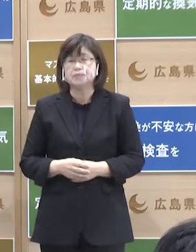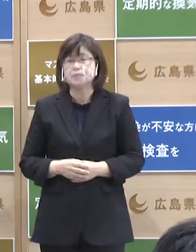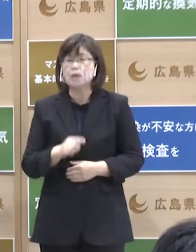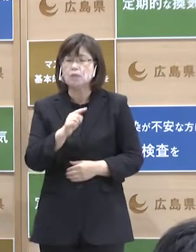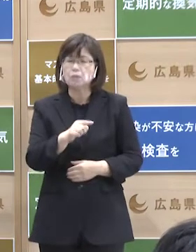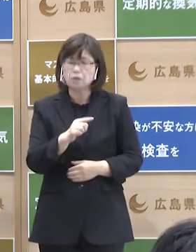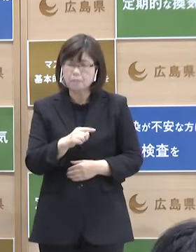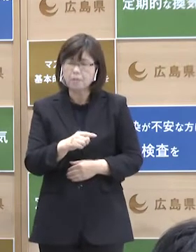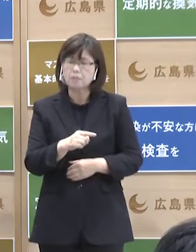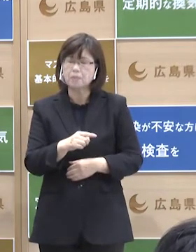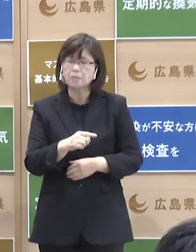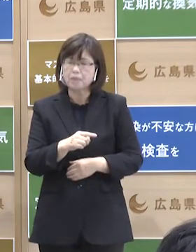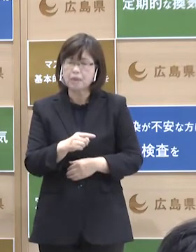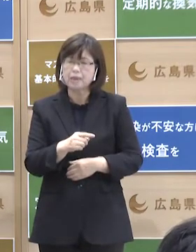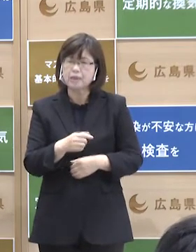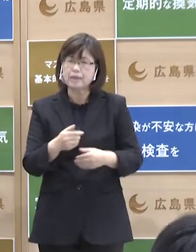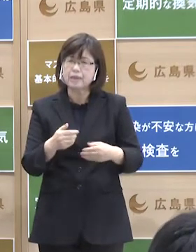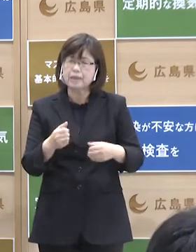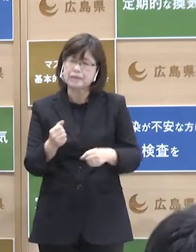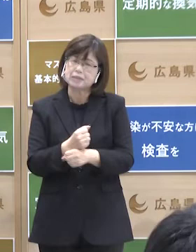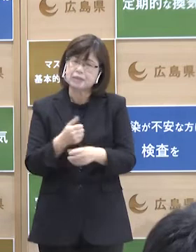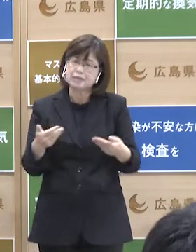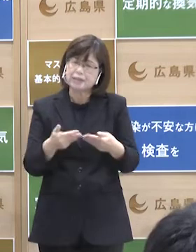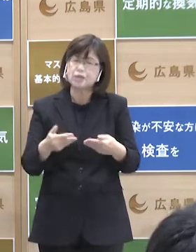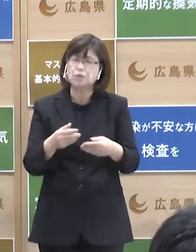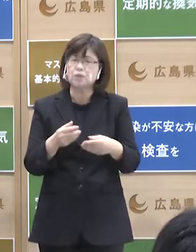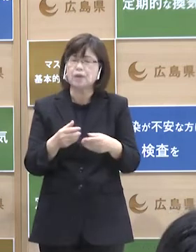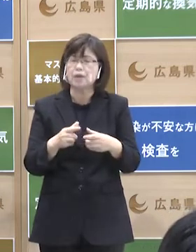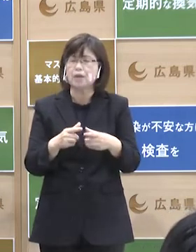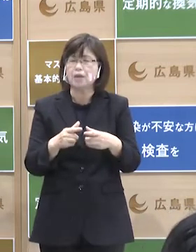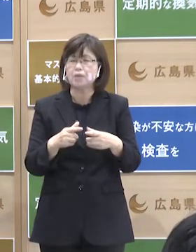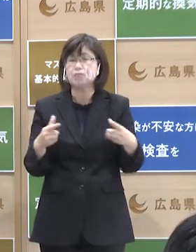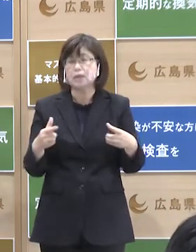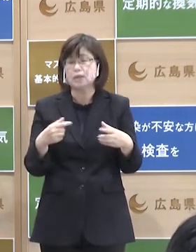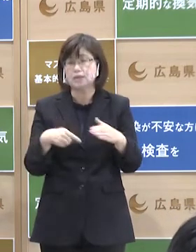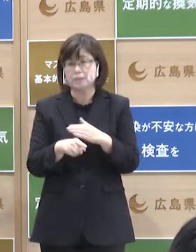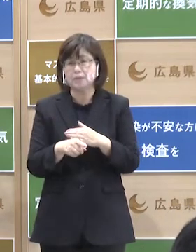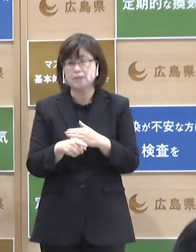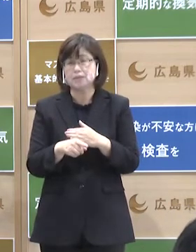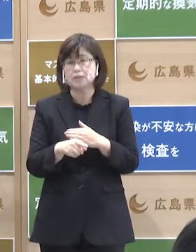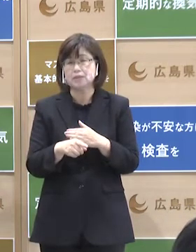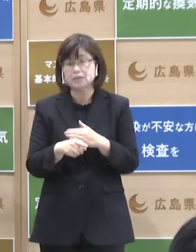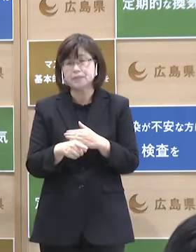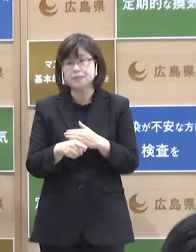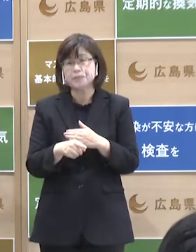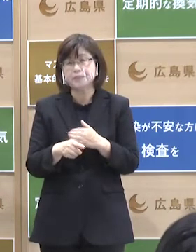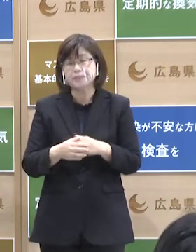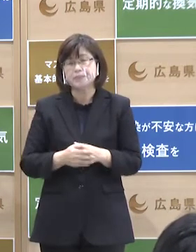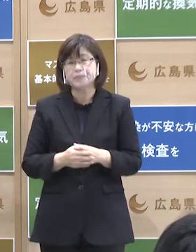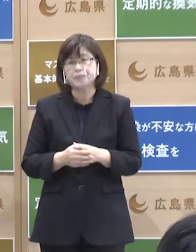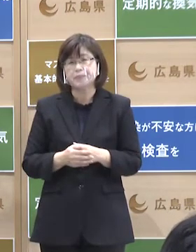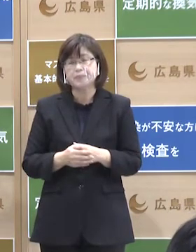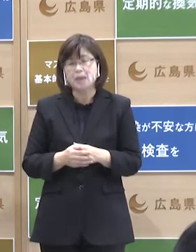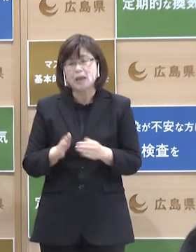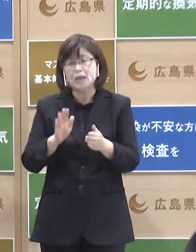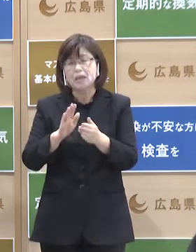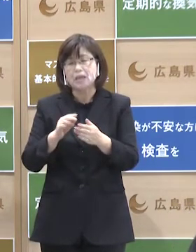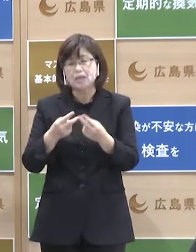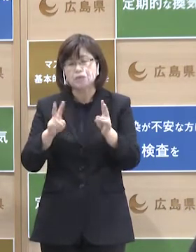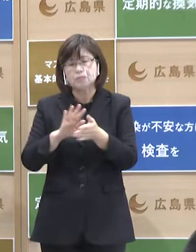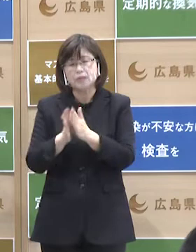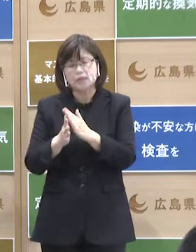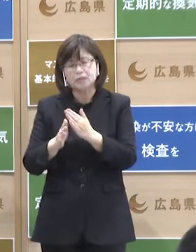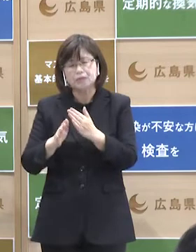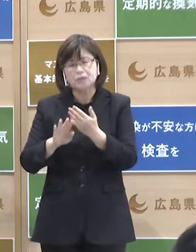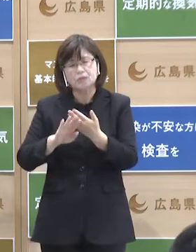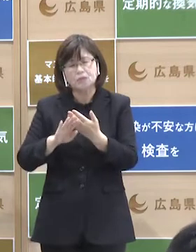その全体として医療機関の負荷がですね、広島県のと違うやり方によって軽減しているかっていうと、それちょ